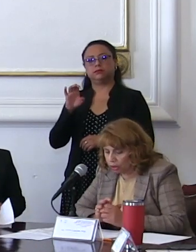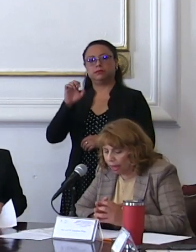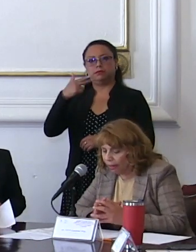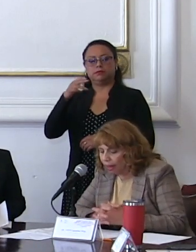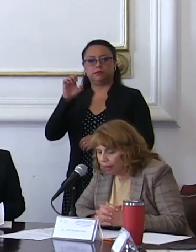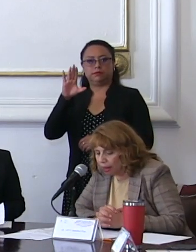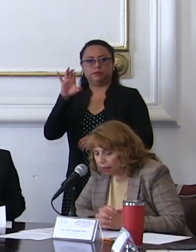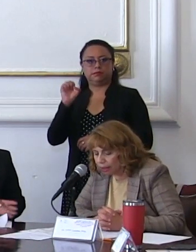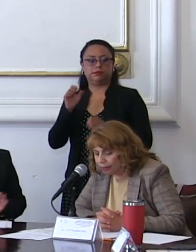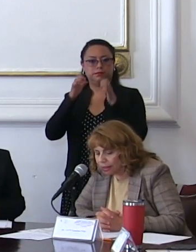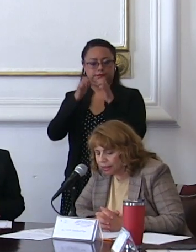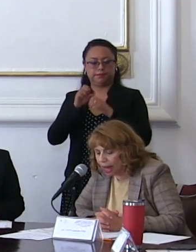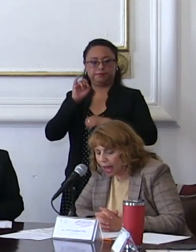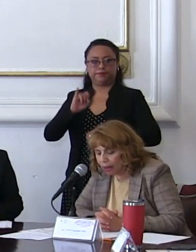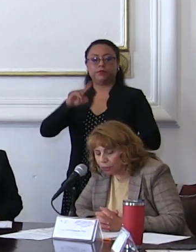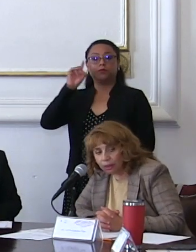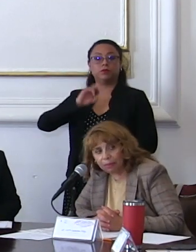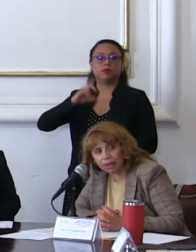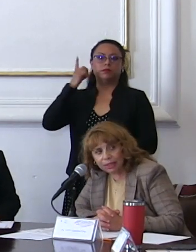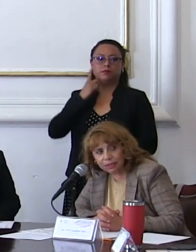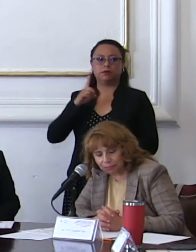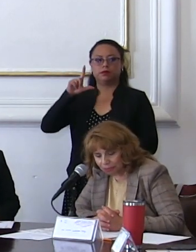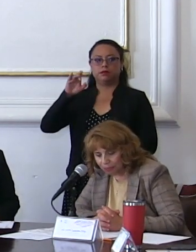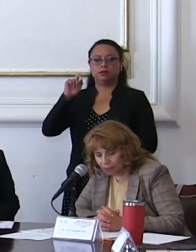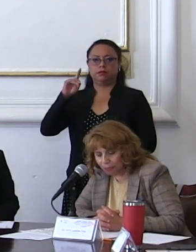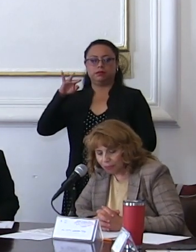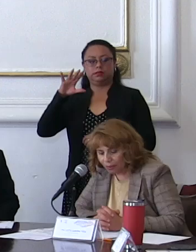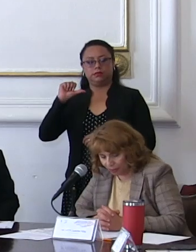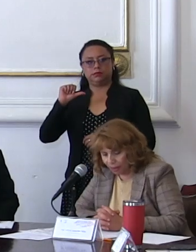Presente. Diputada Leticia Haro Jiménez.